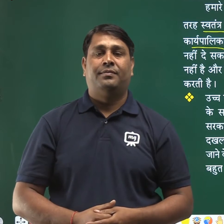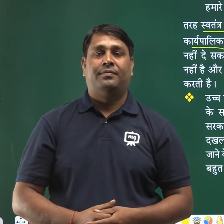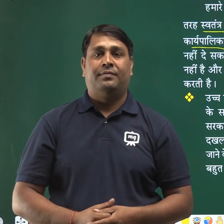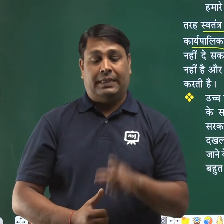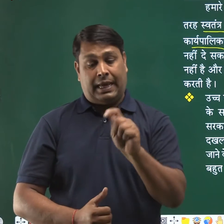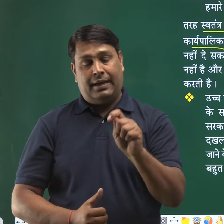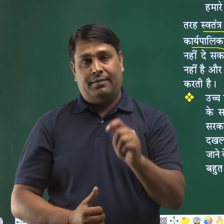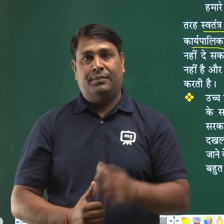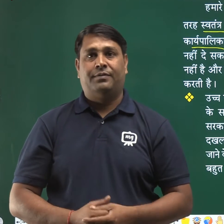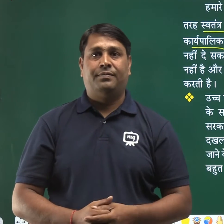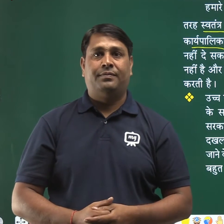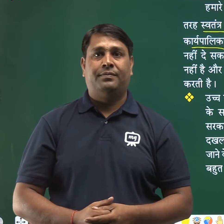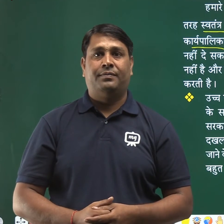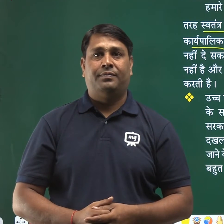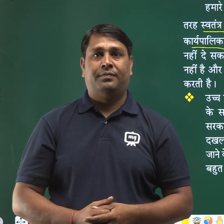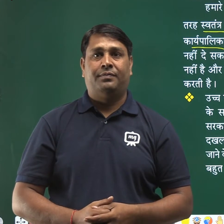कार्य में